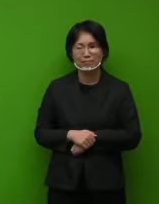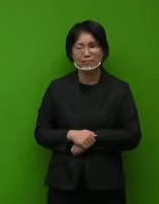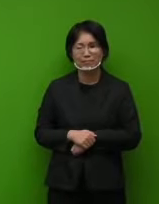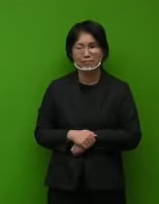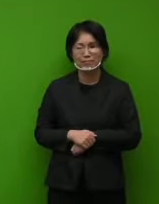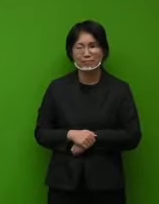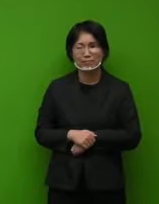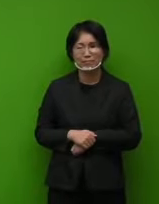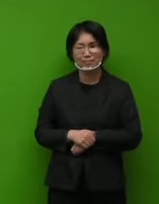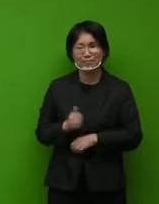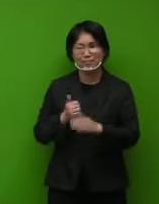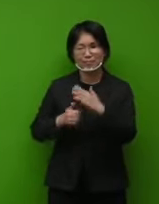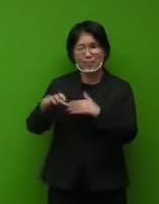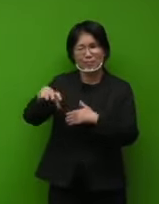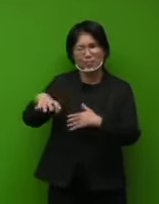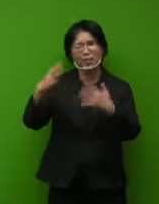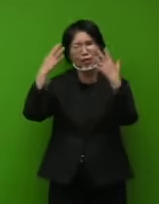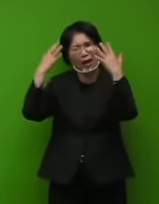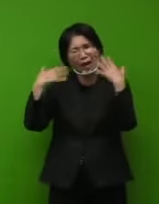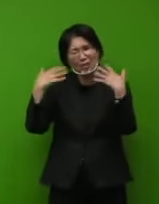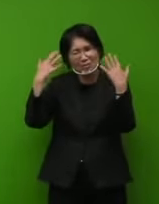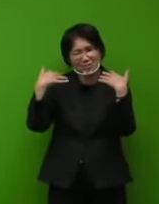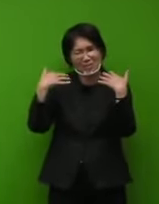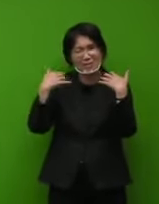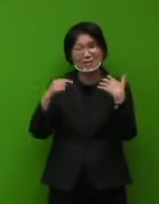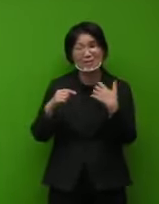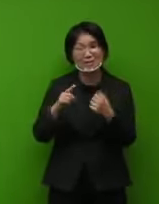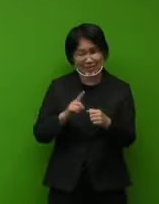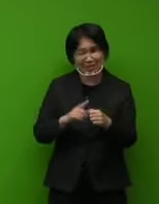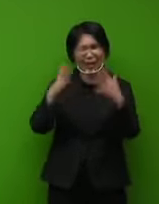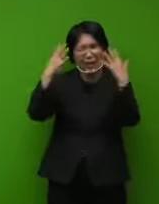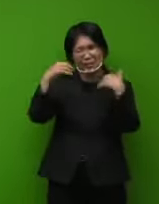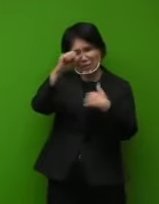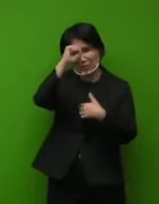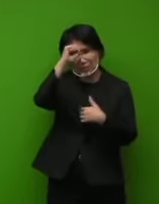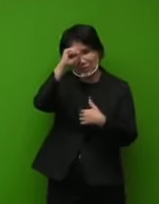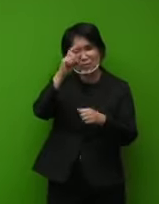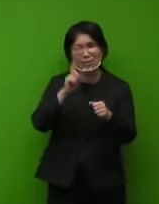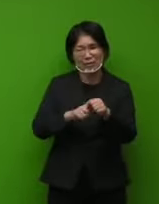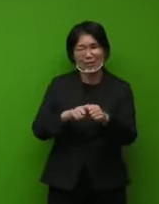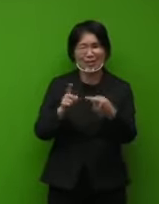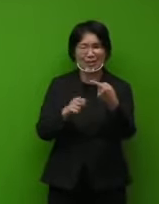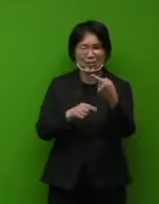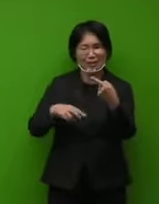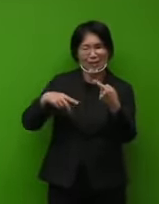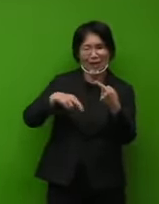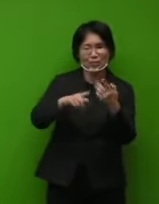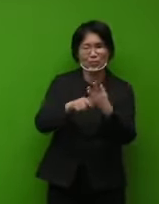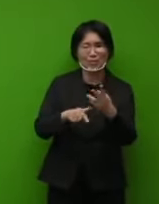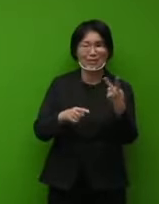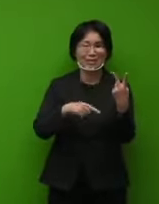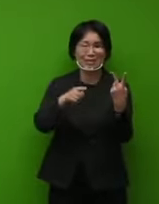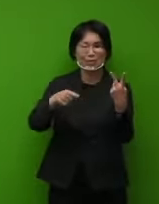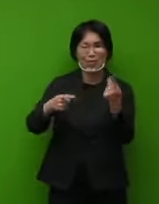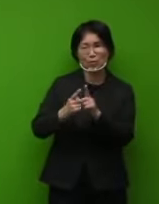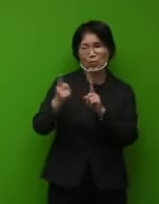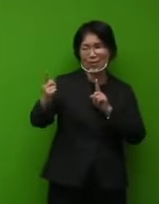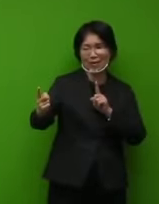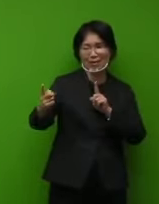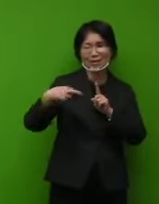外はですね、かなり暑いということで、熱中症のために、お一人で歩かれる、あるいは2メートル以上離れて歩いている場合には、